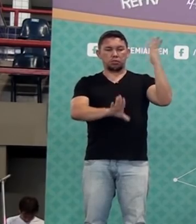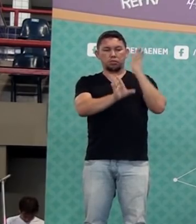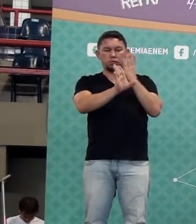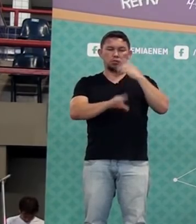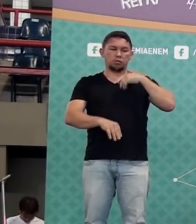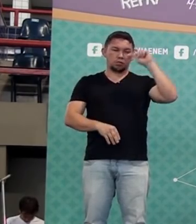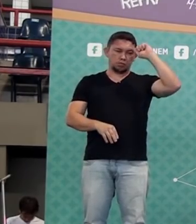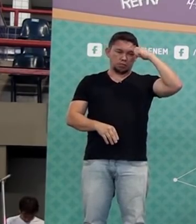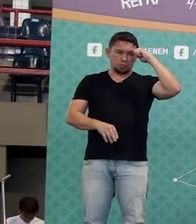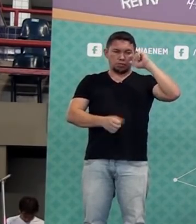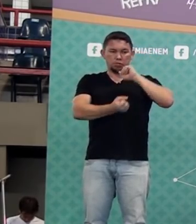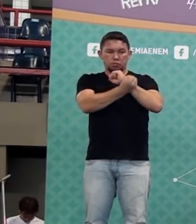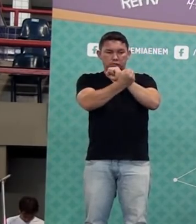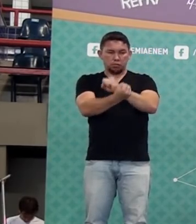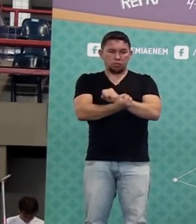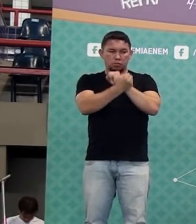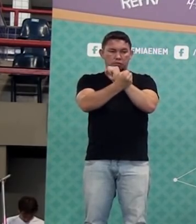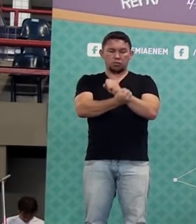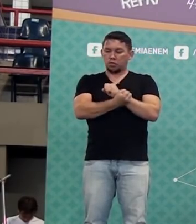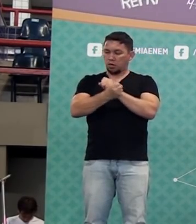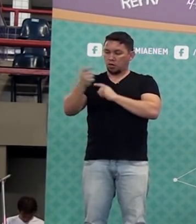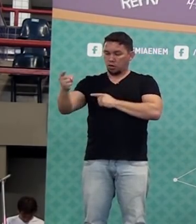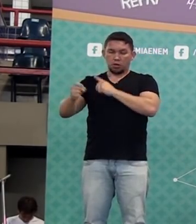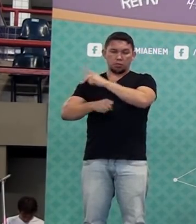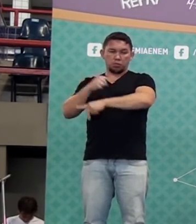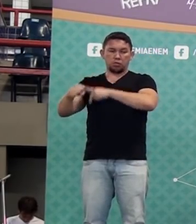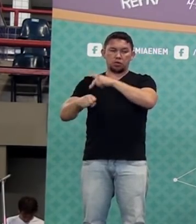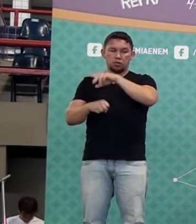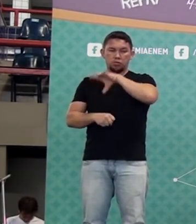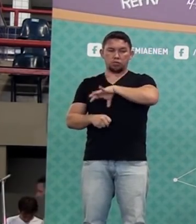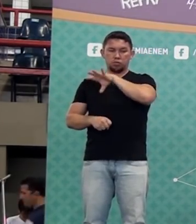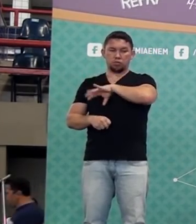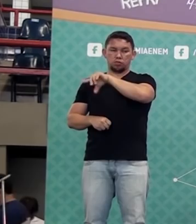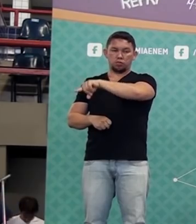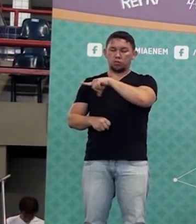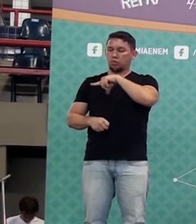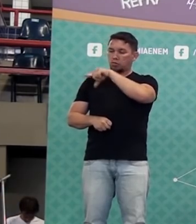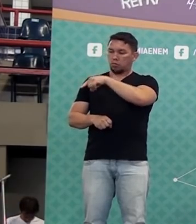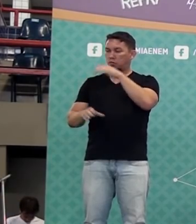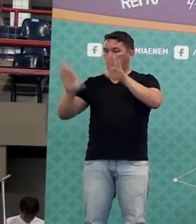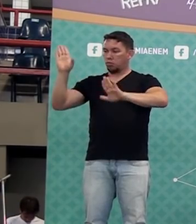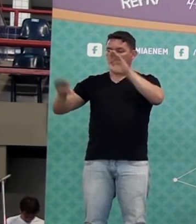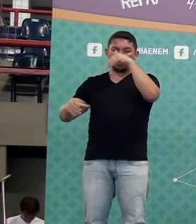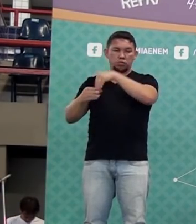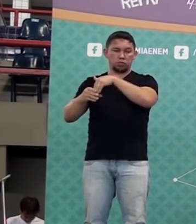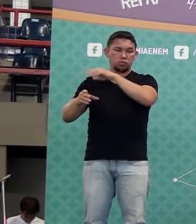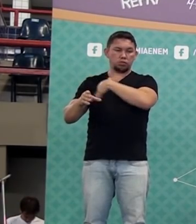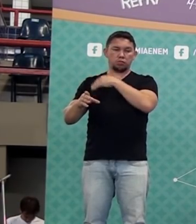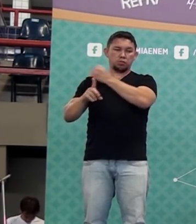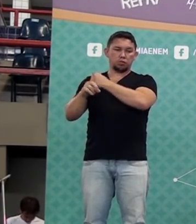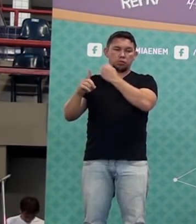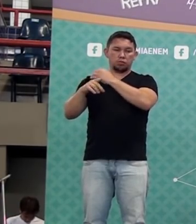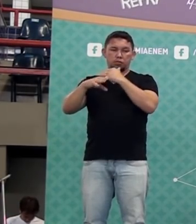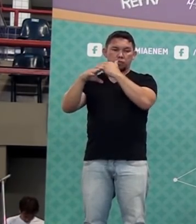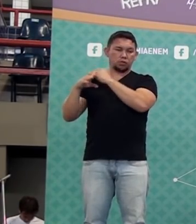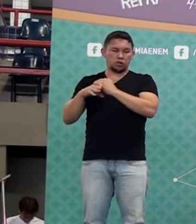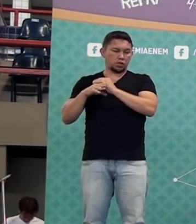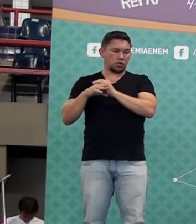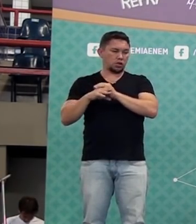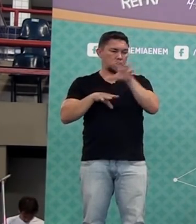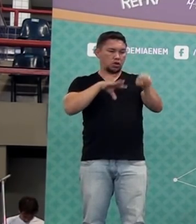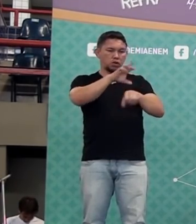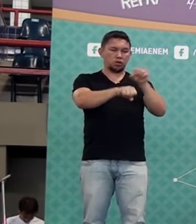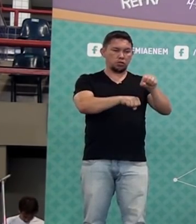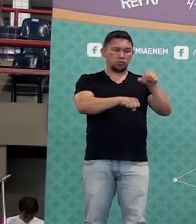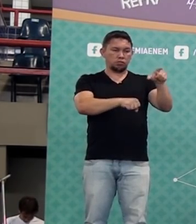Portugal rapidamente teve uma experiência socialista e era uma grande contradição um país democrático socialista continuar explorando colônias. Aí